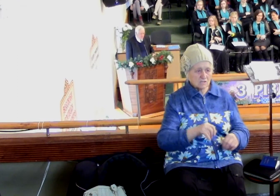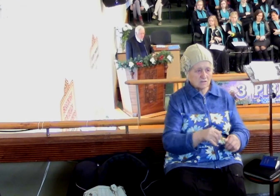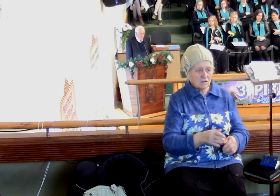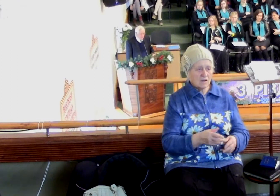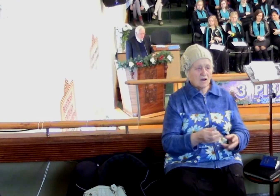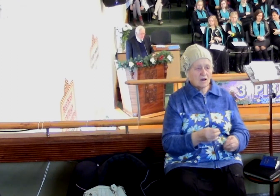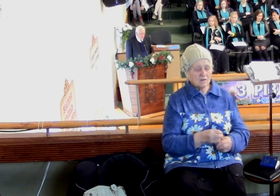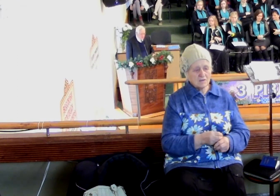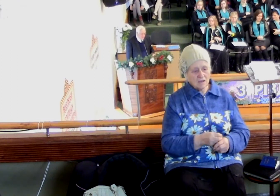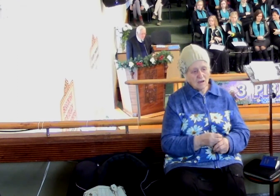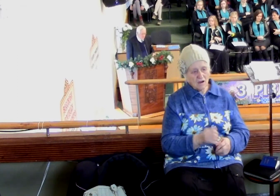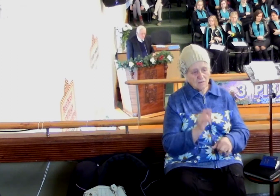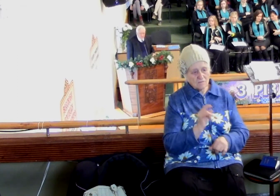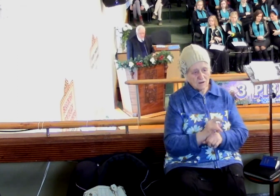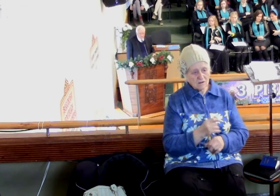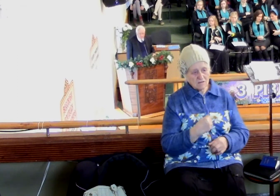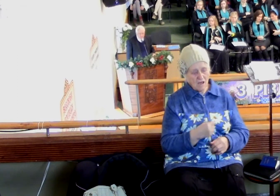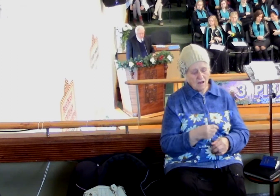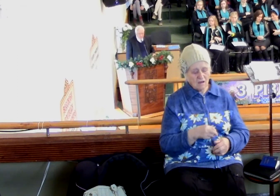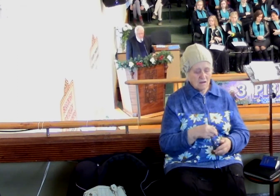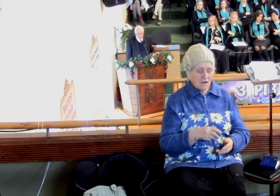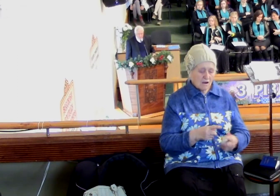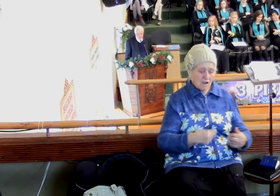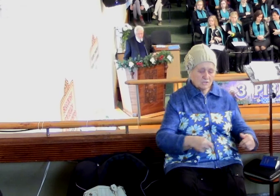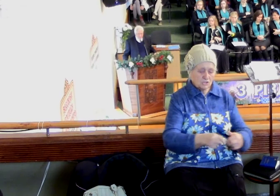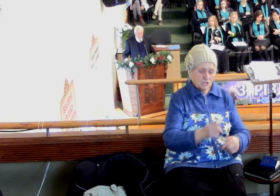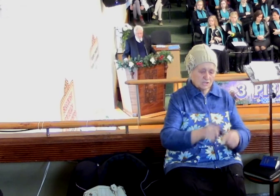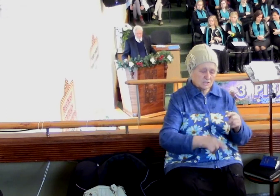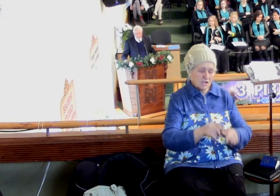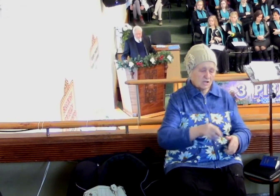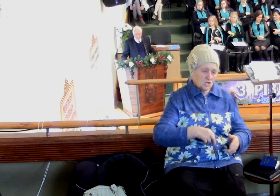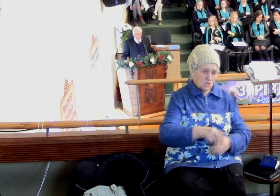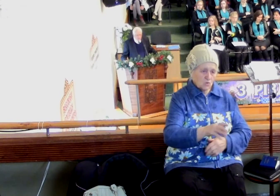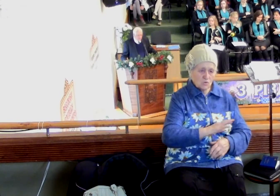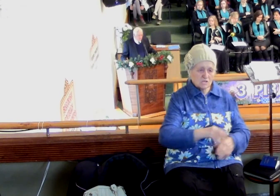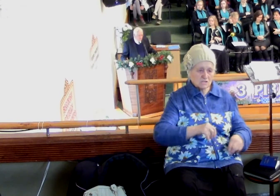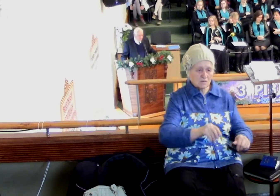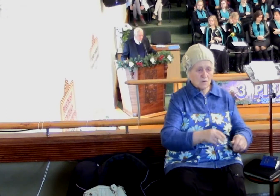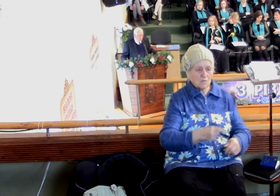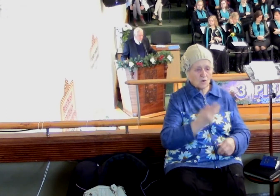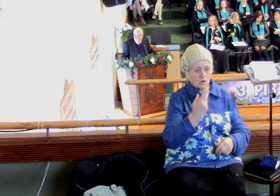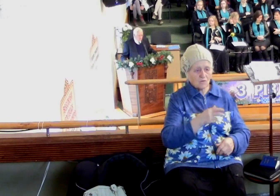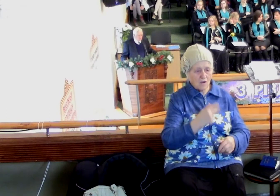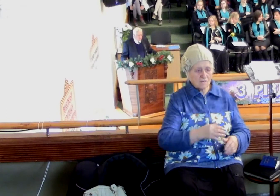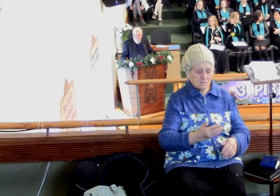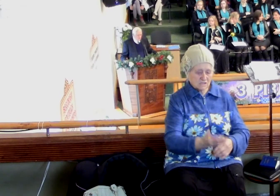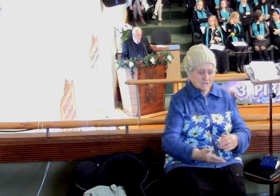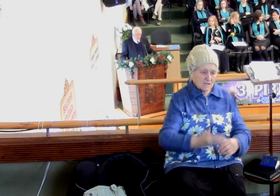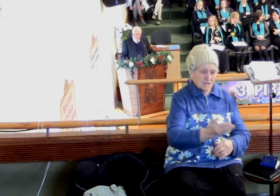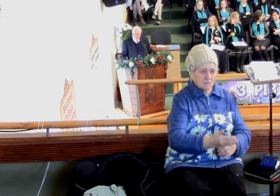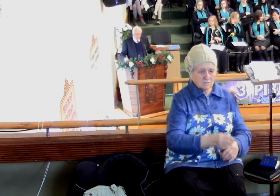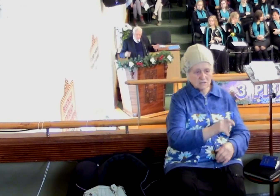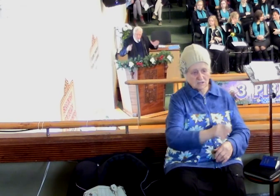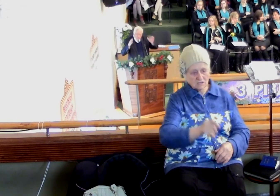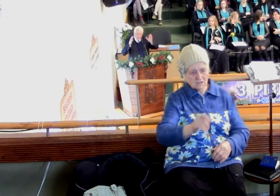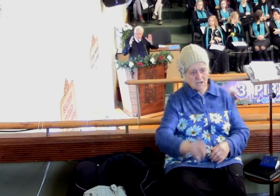обман. Я к отчизне иду неземной, по кровавым следам христиан.